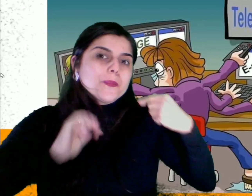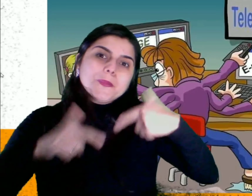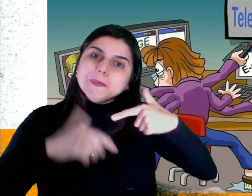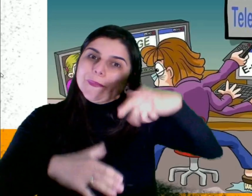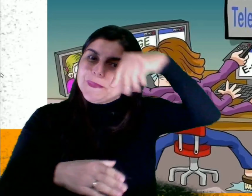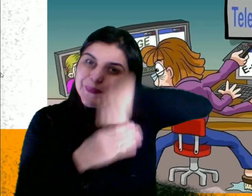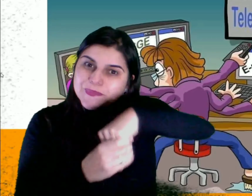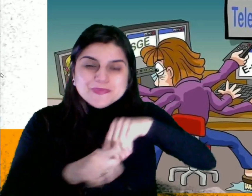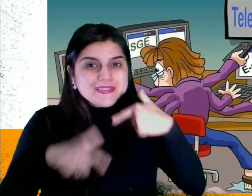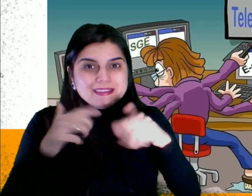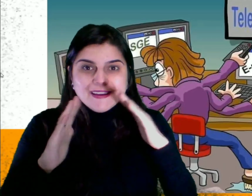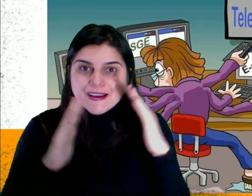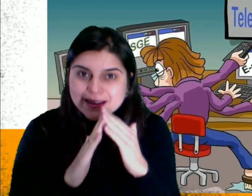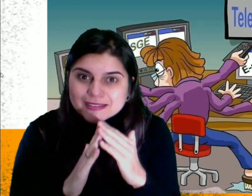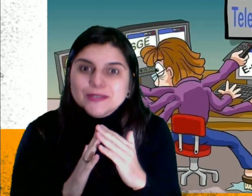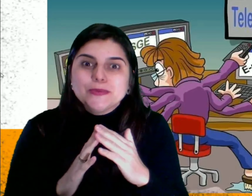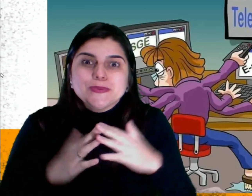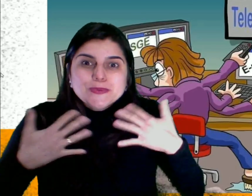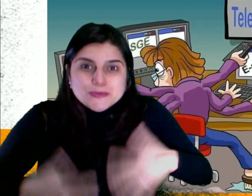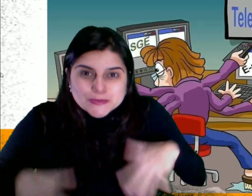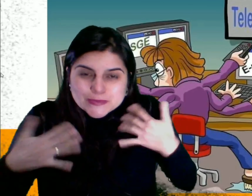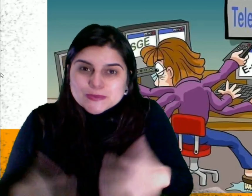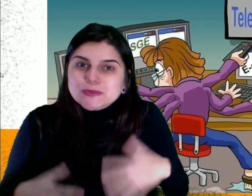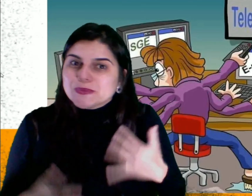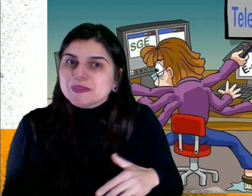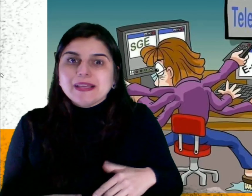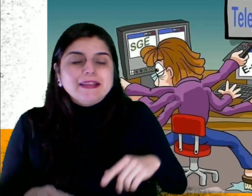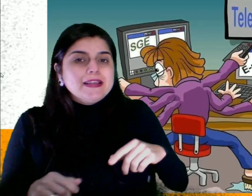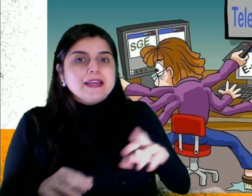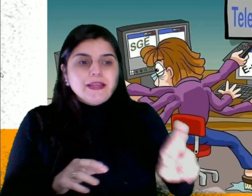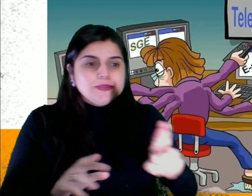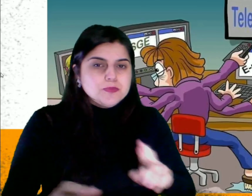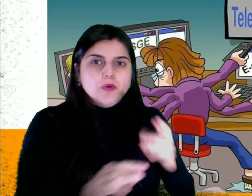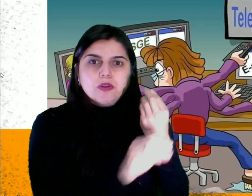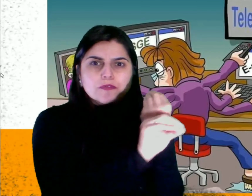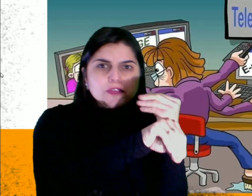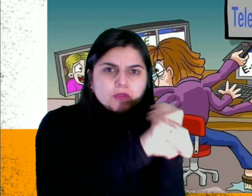isolamento, porque realmente é algo assim